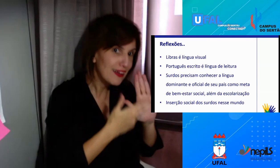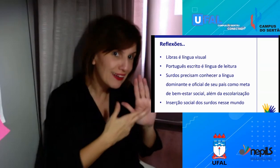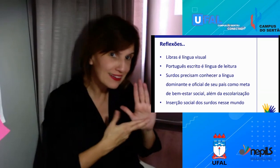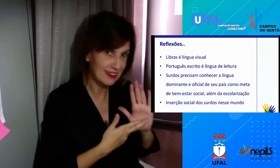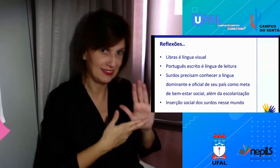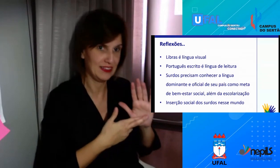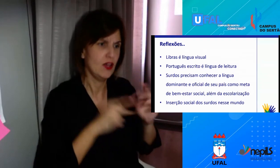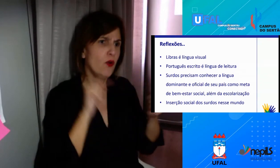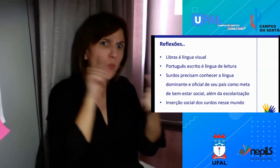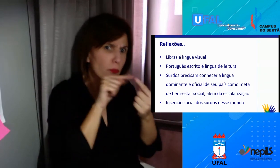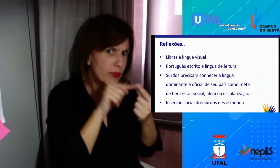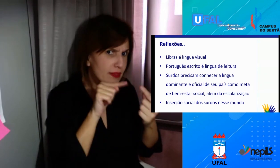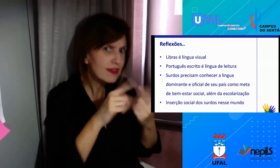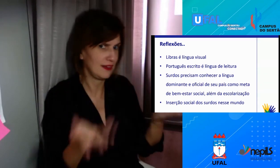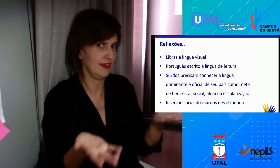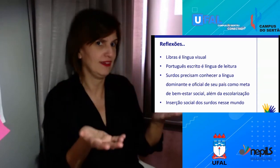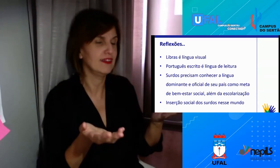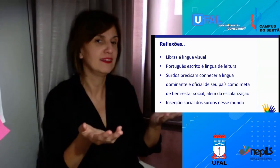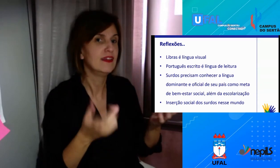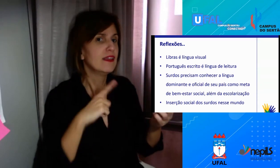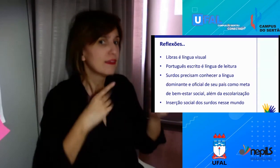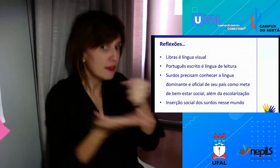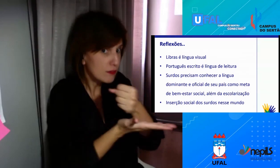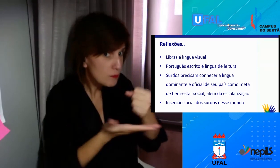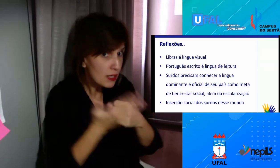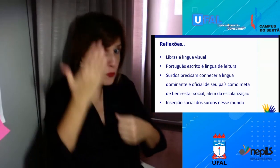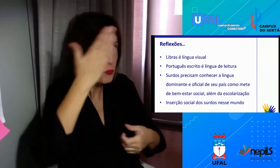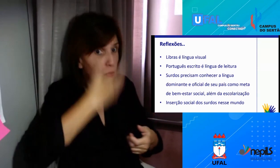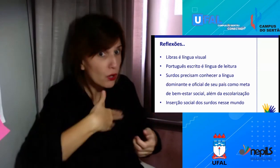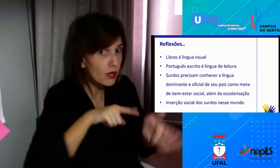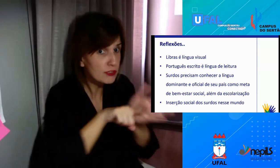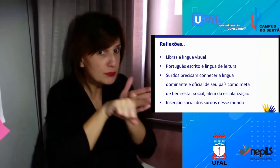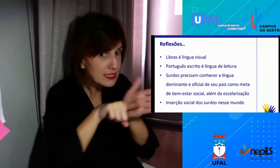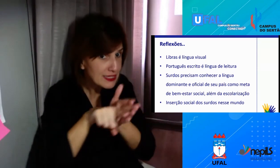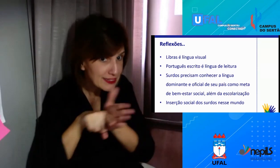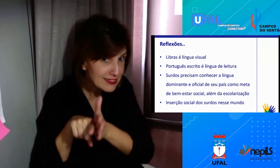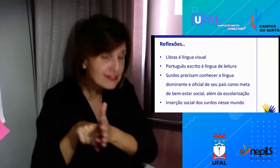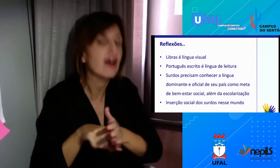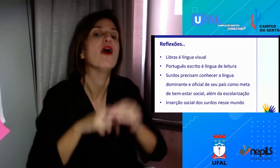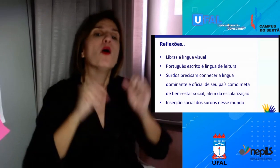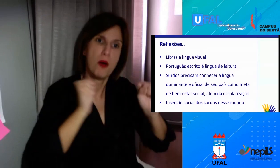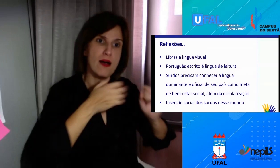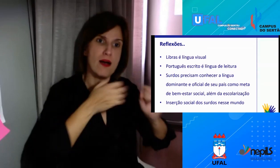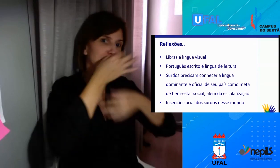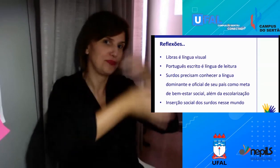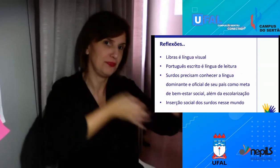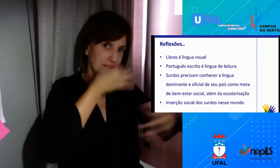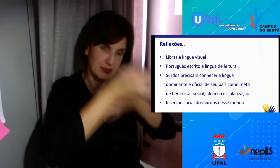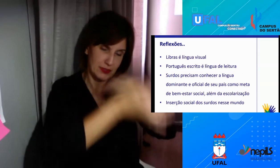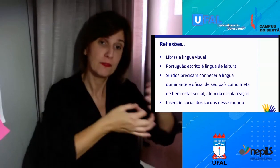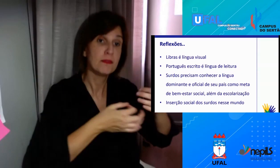posicionar, como eles podem estabelecer uma crítica, como eles podem falar, como eles